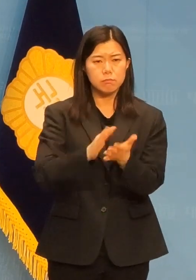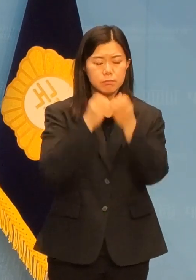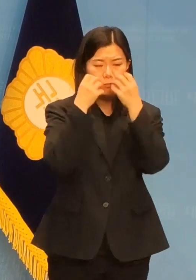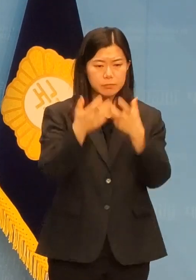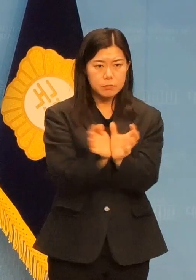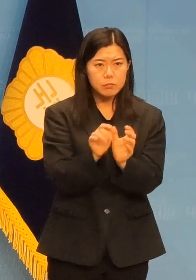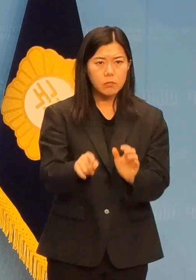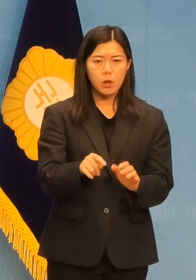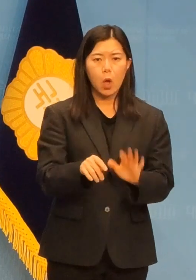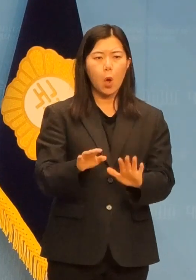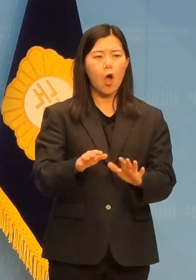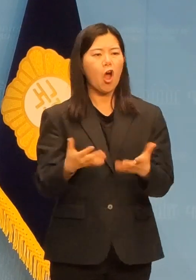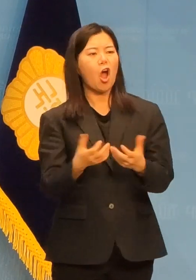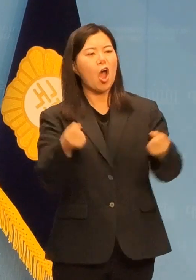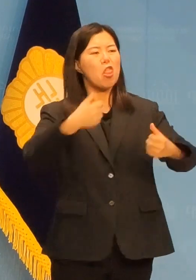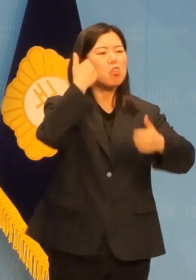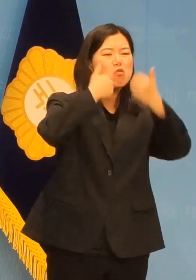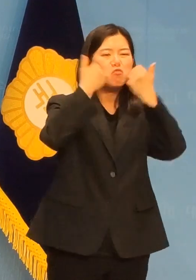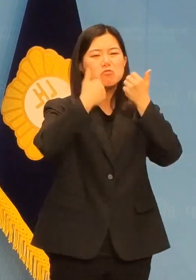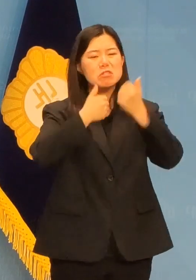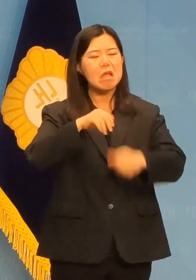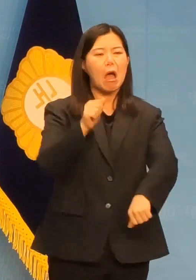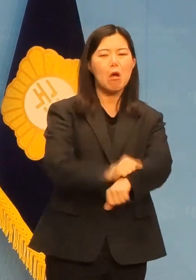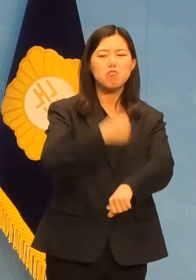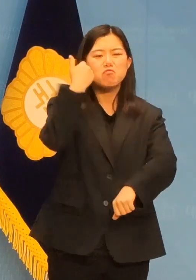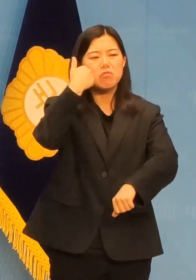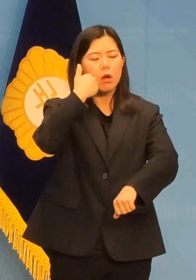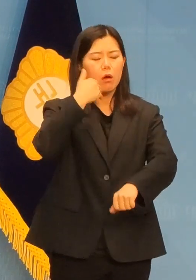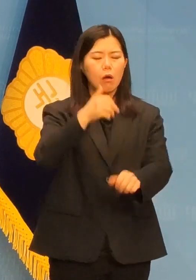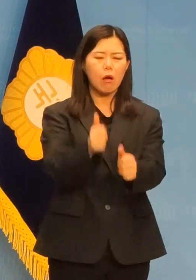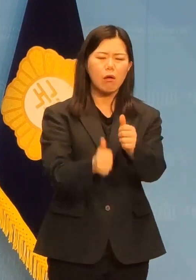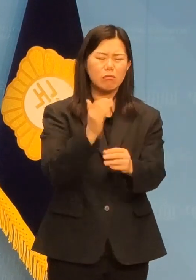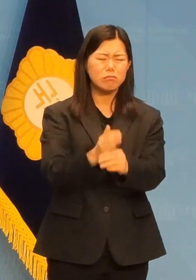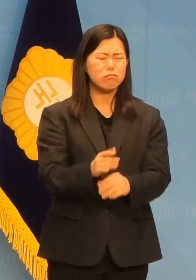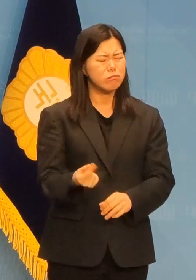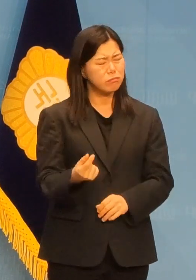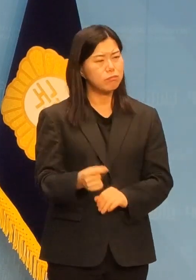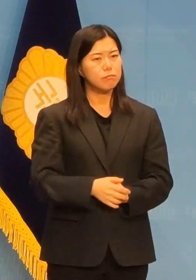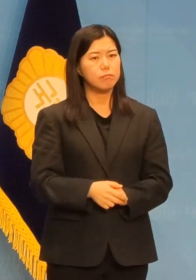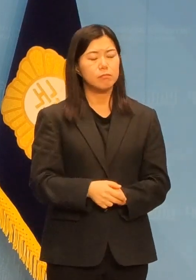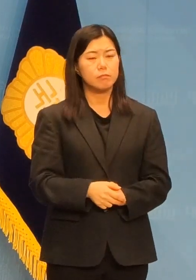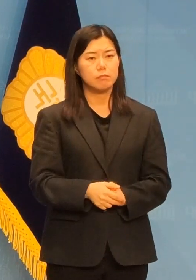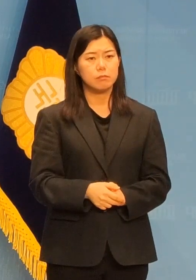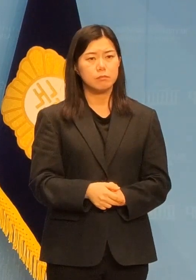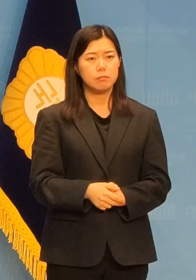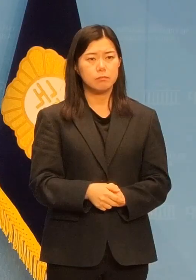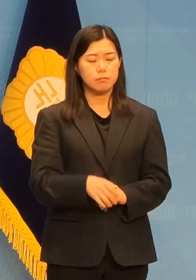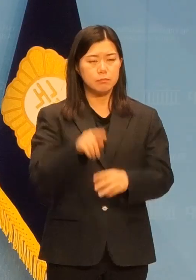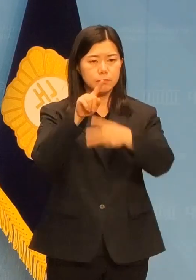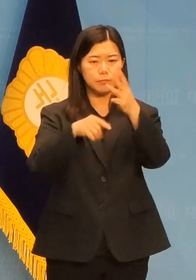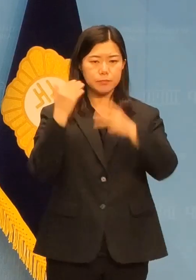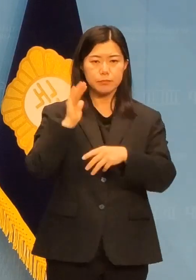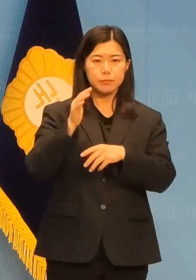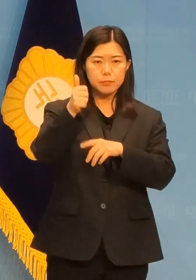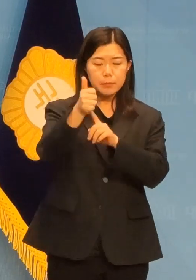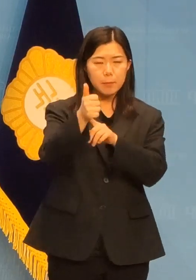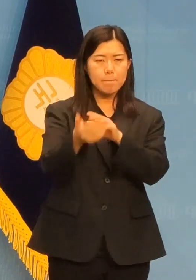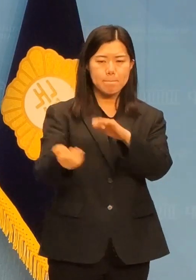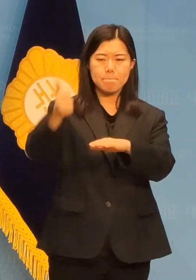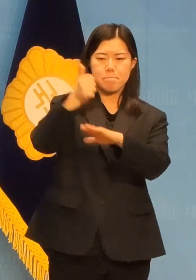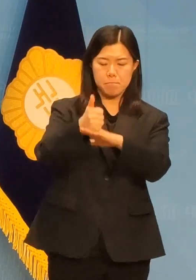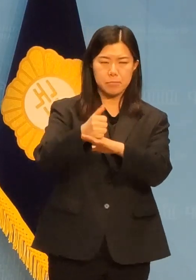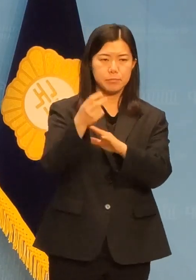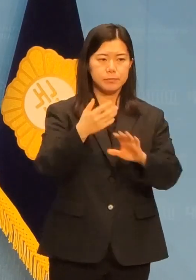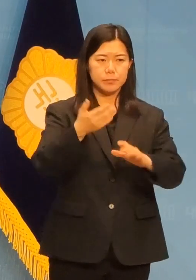개혁신당은 누가 더 갈라치기 갈등 조장을 잘하나 경쟁만 하고 있습니다. 윤석열 대통령을 탄생시키고